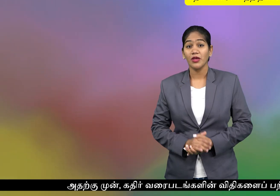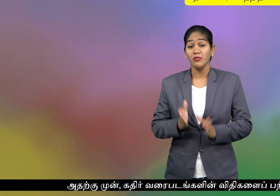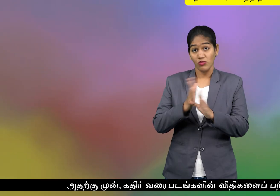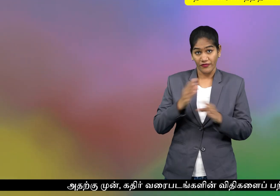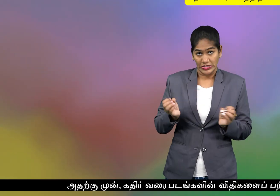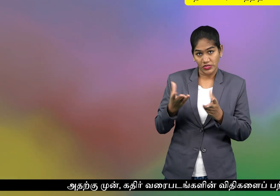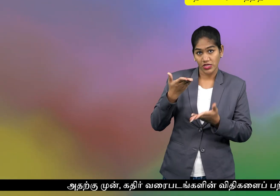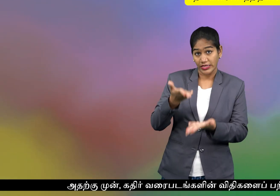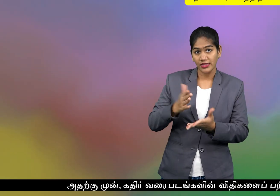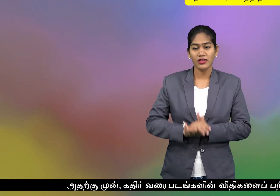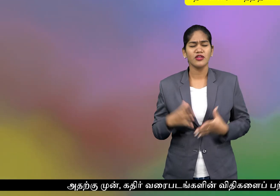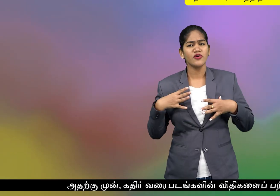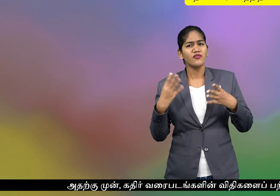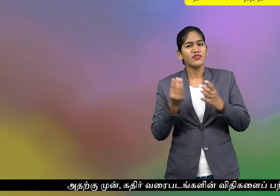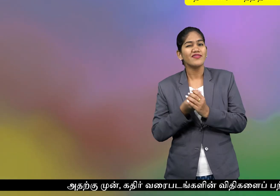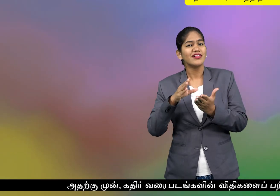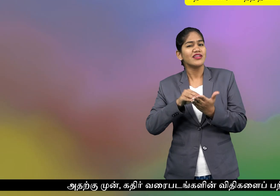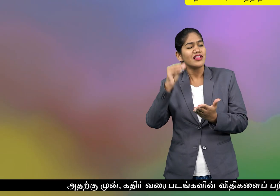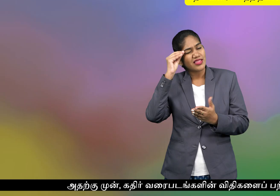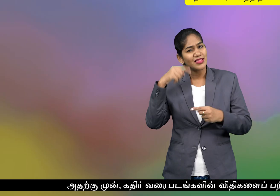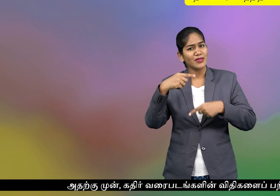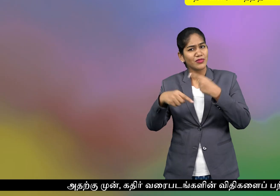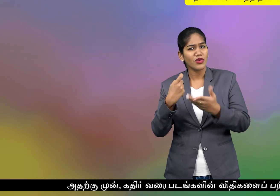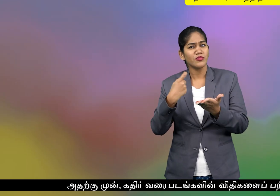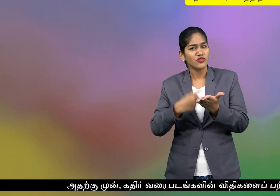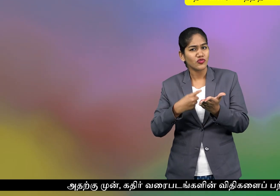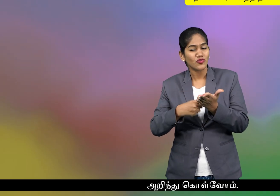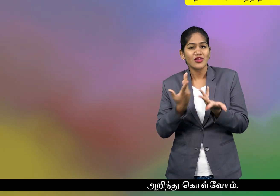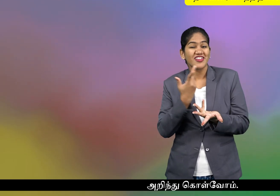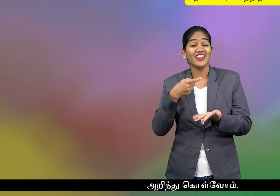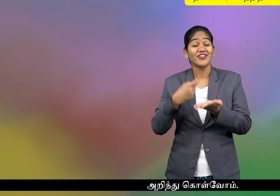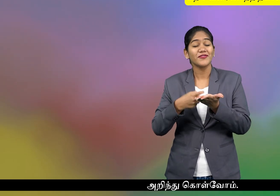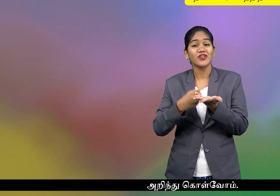அதற்கு முன் கதிர் வரைபடங்களின் விதிகளை பற்றி அறிந்து கொள்வோம்.